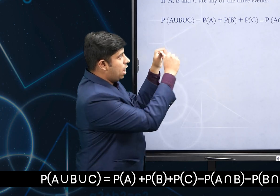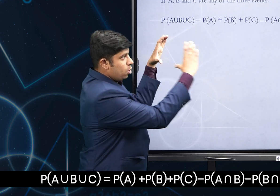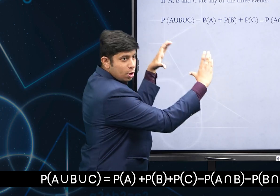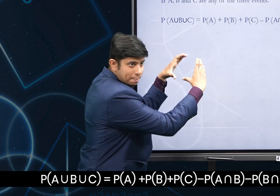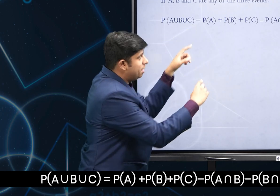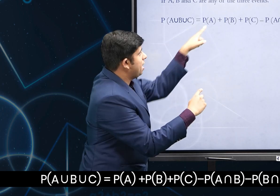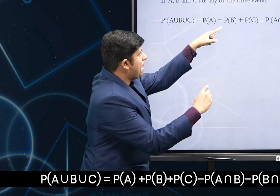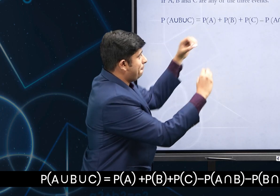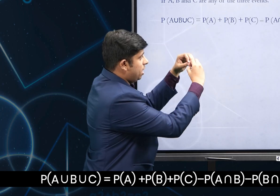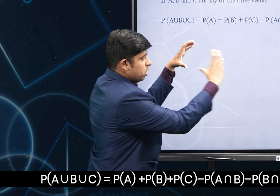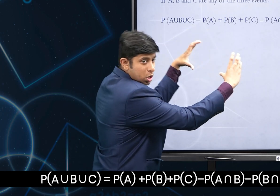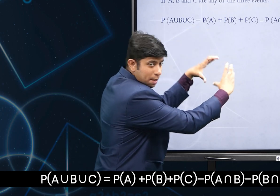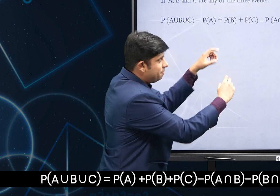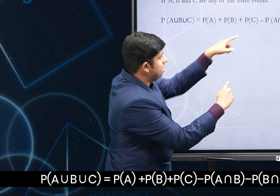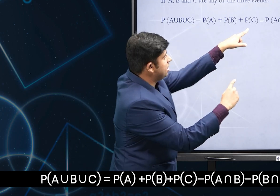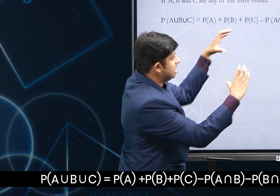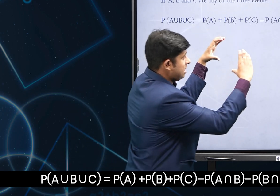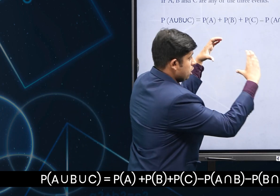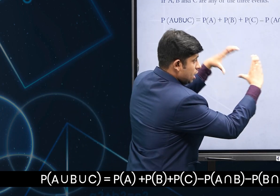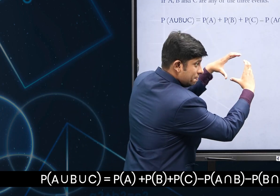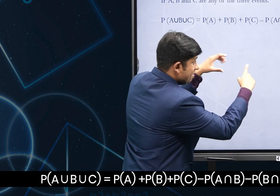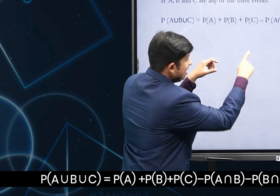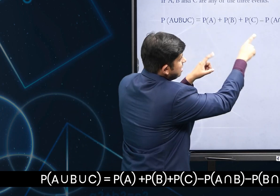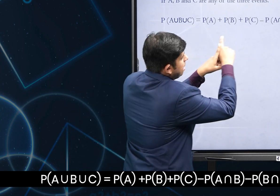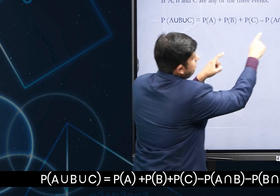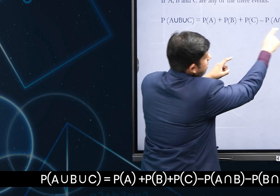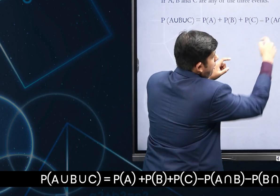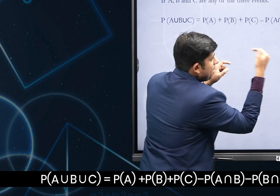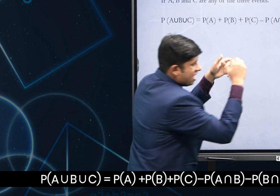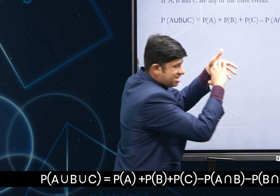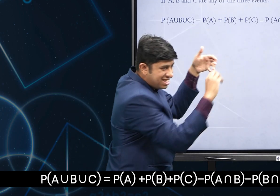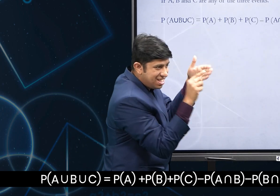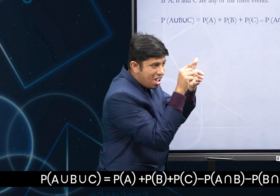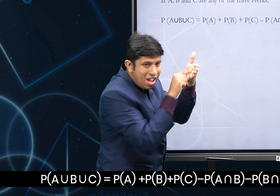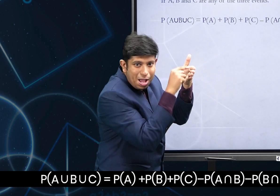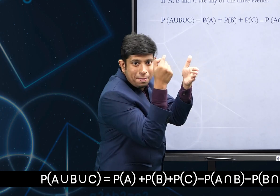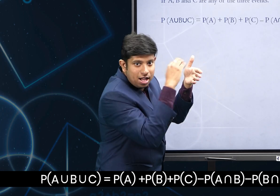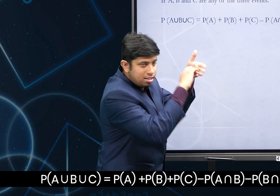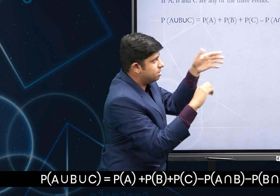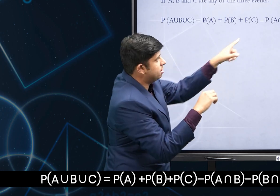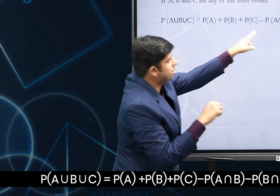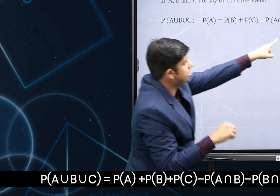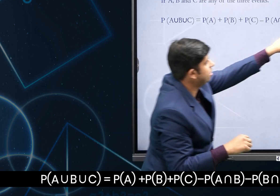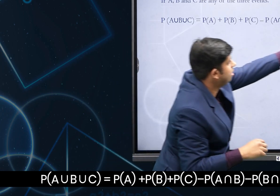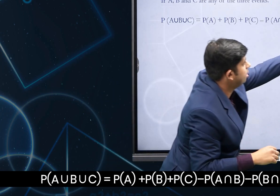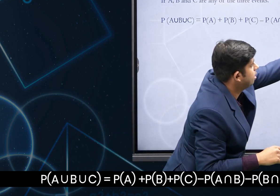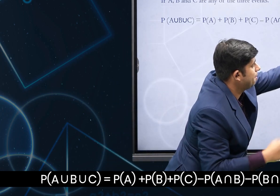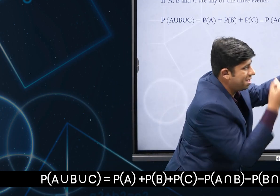C கழித்தல் P வெட்டுக்கணம் C கழித்தல் P அடைப்புக்குறி A அடைப்புக்குறி வெட்டுக்கணம் B வெட்டுக்கணம்